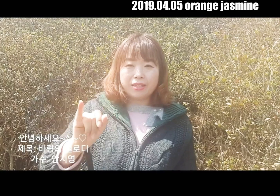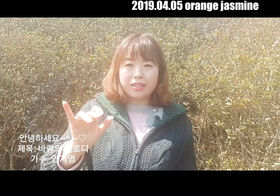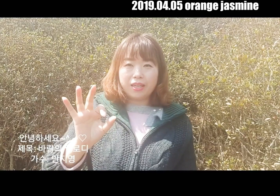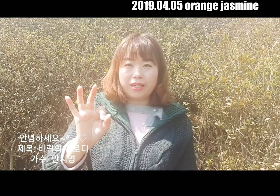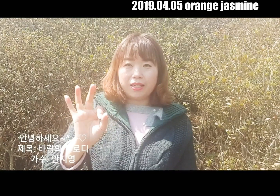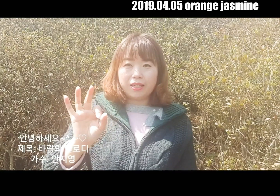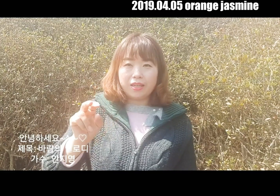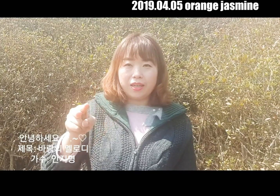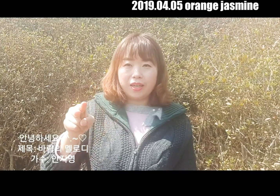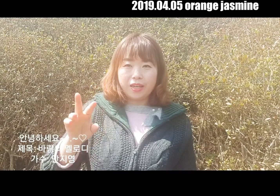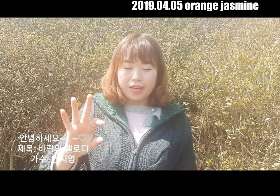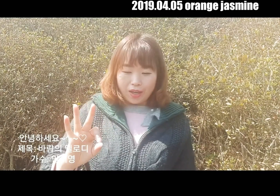안지영.